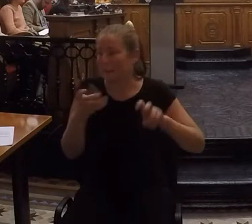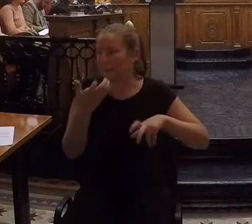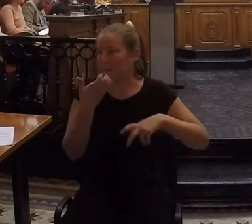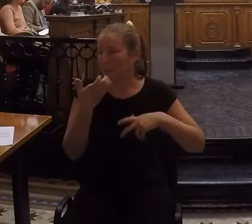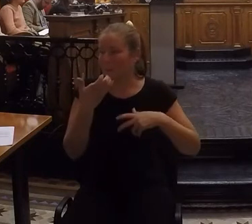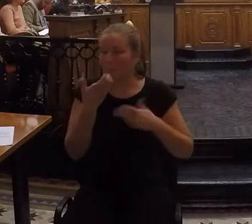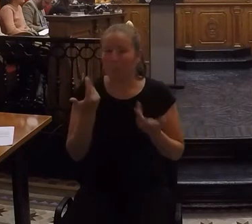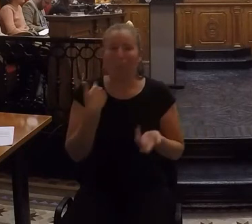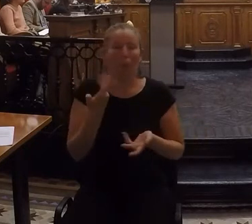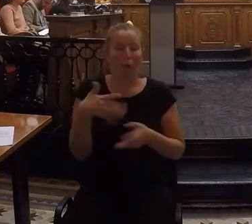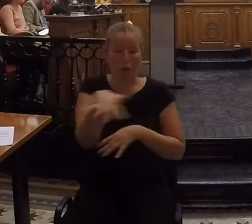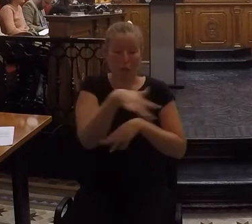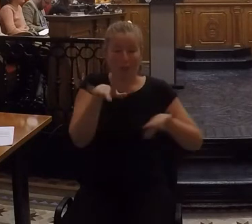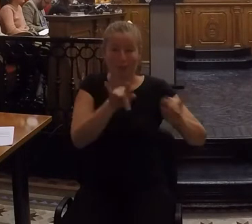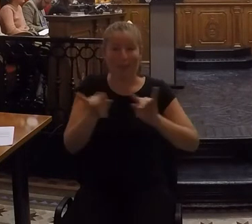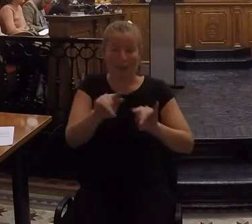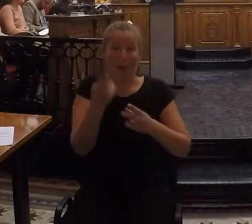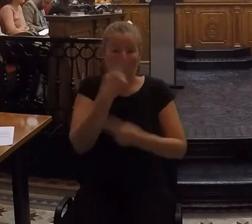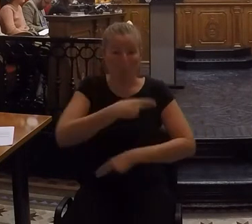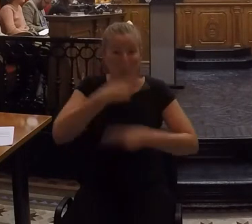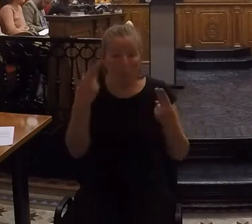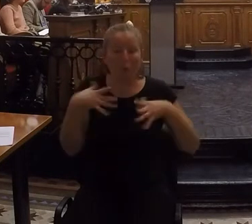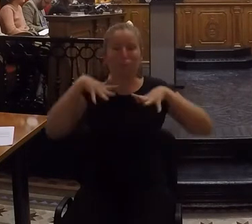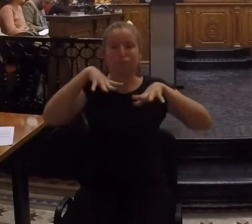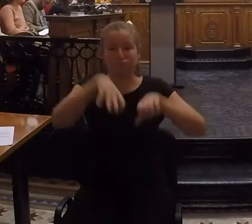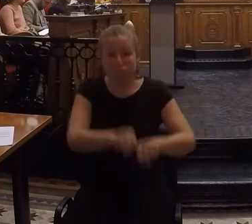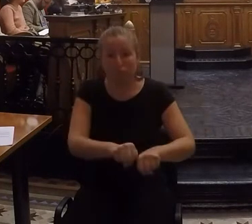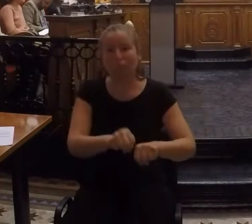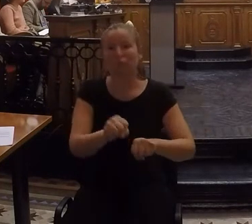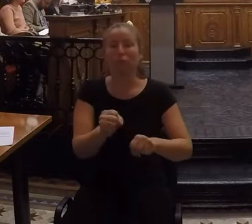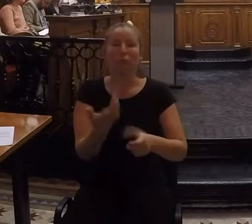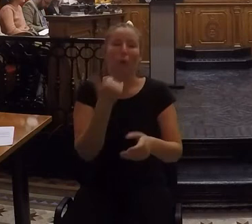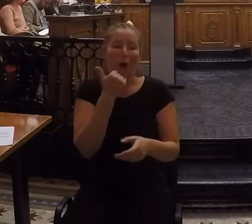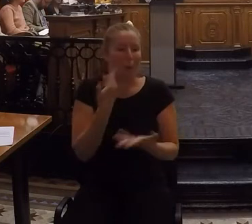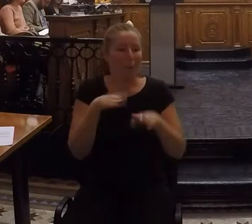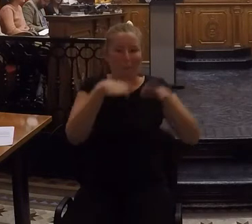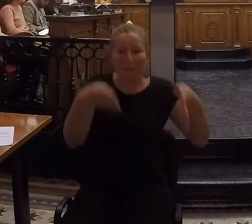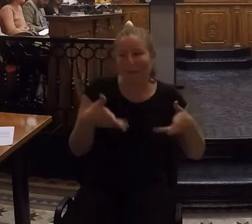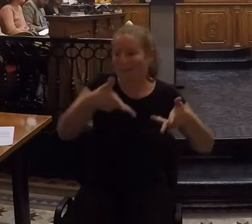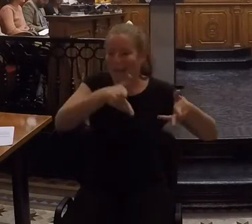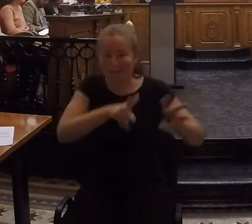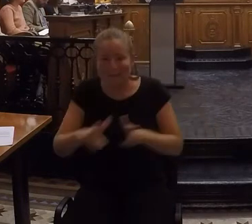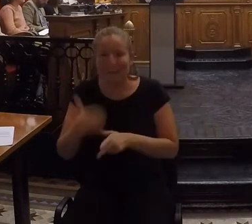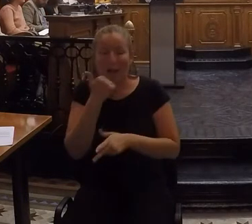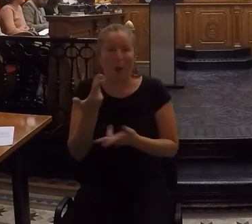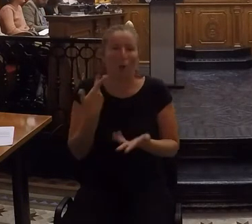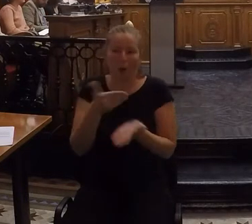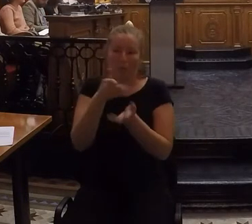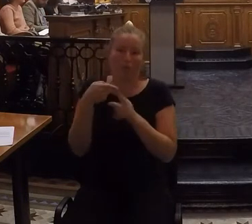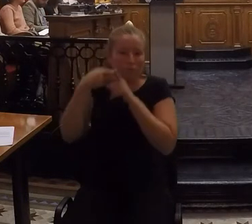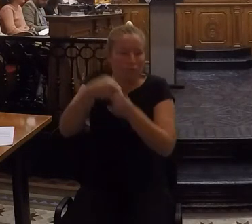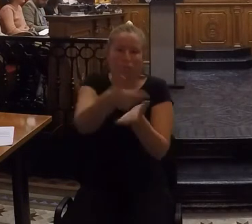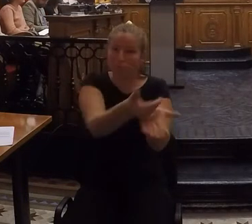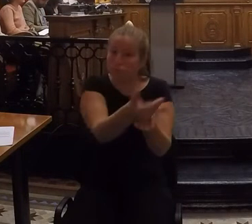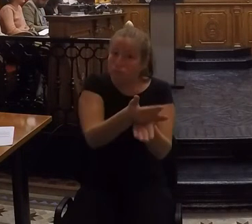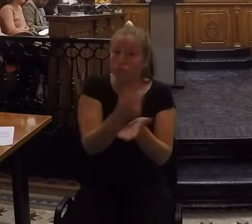la ocupación de terrenos de uso público por mesas y sillas con finalidad lucrativa para 2017,